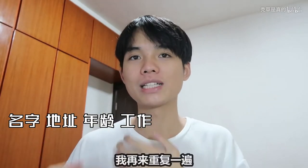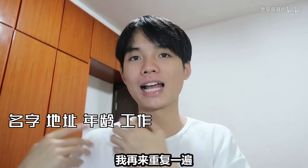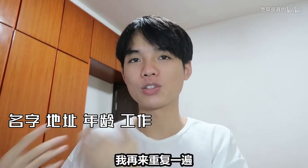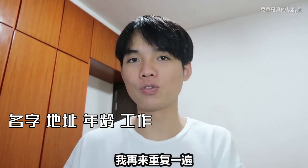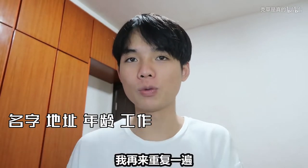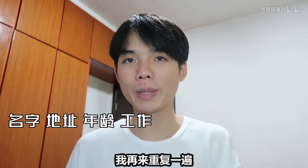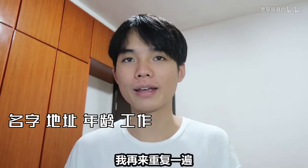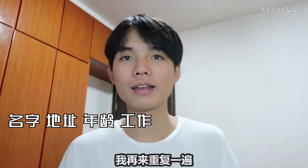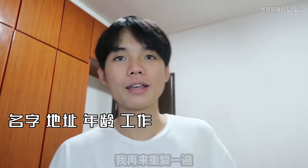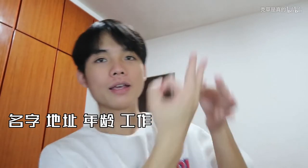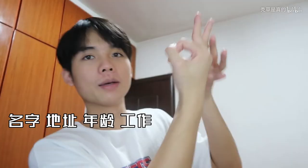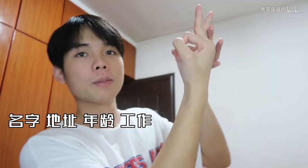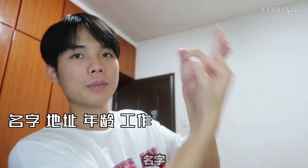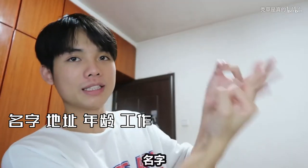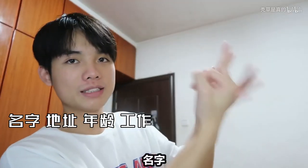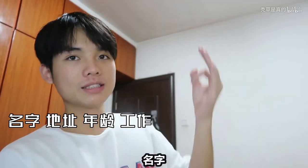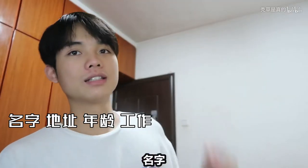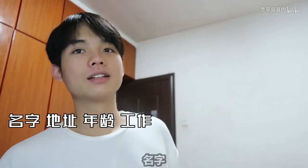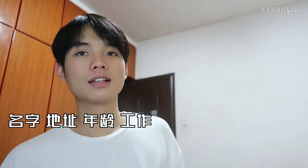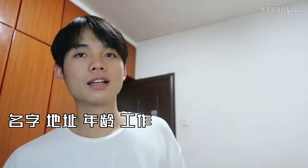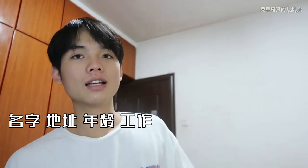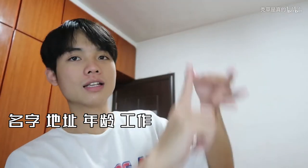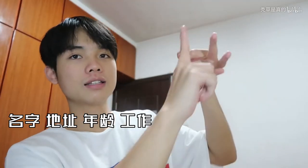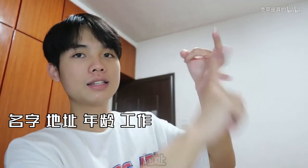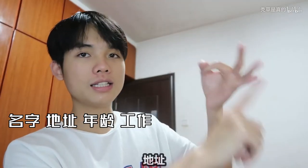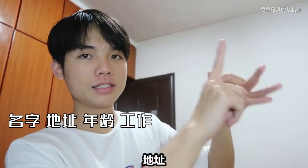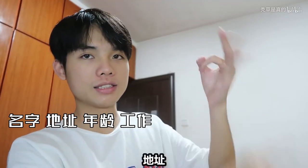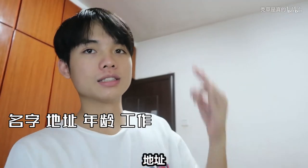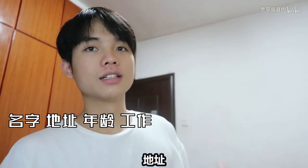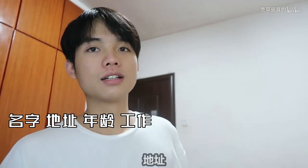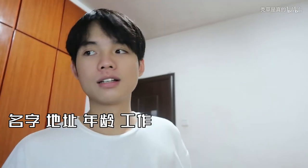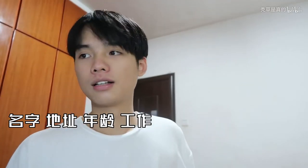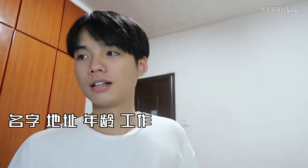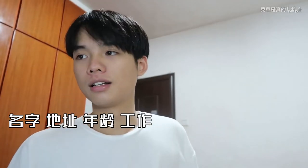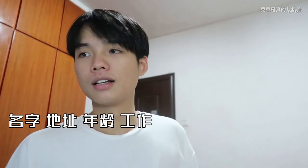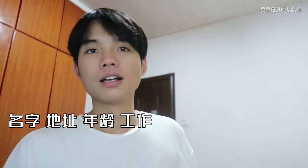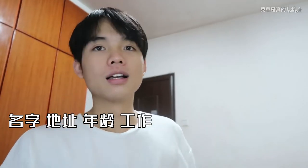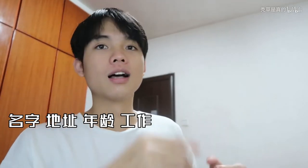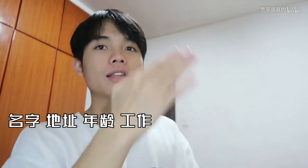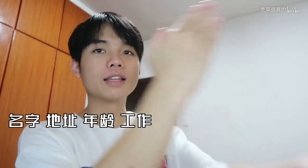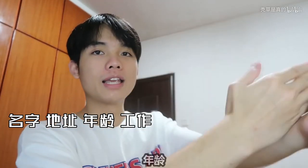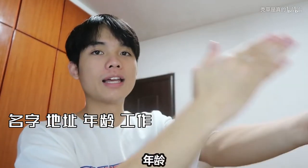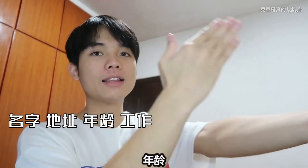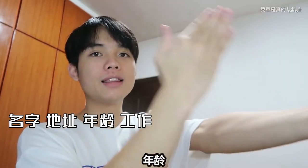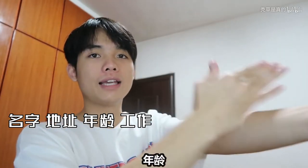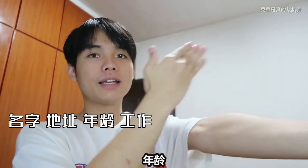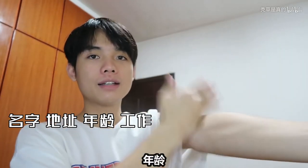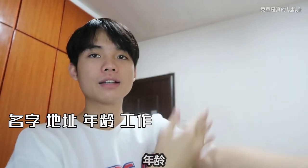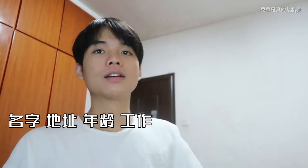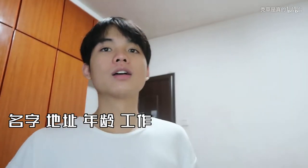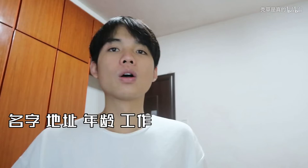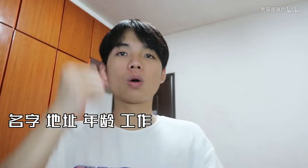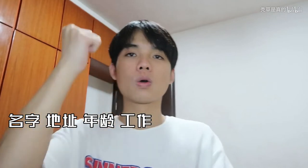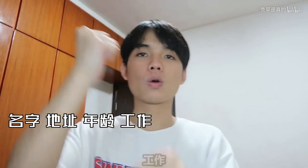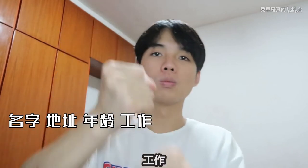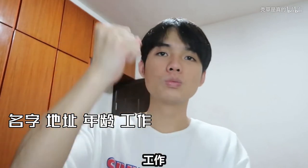再来重复一遍：名字、地址、年龄、工